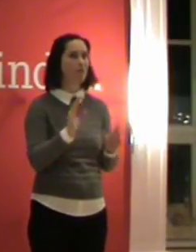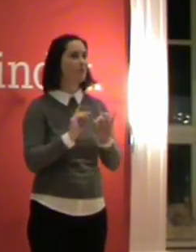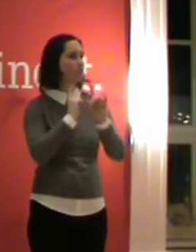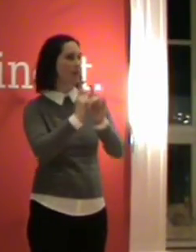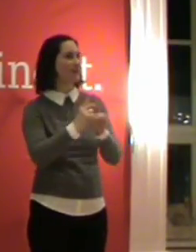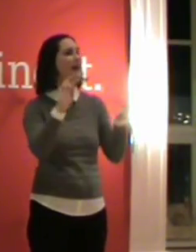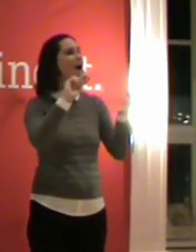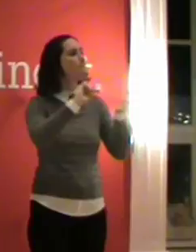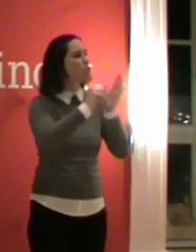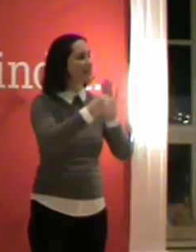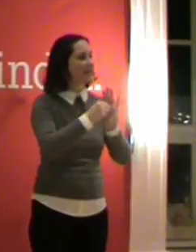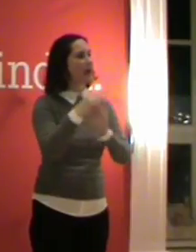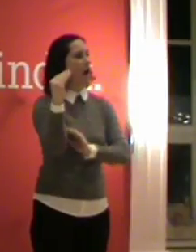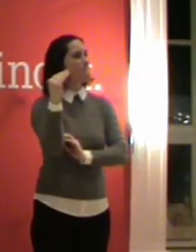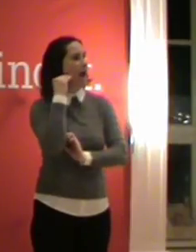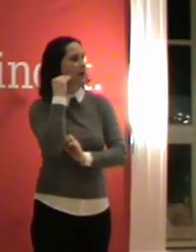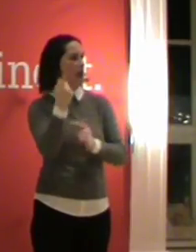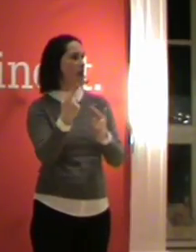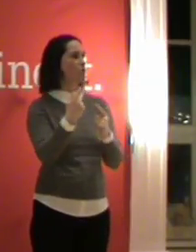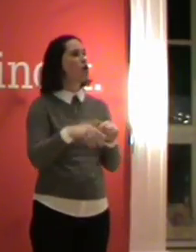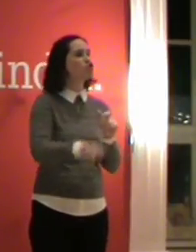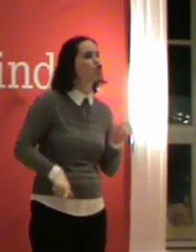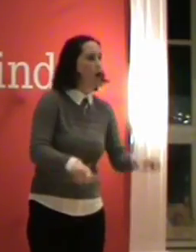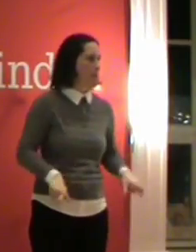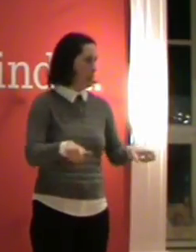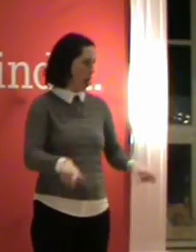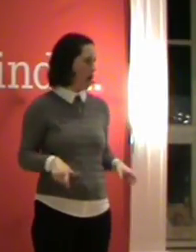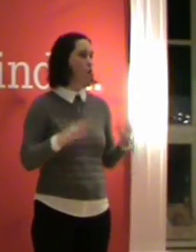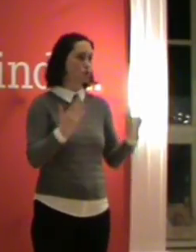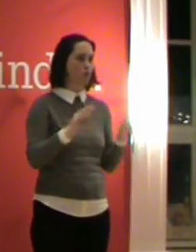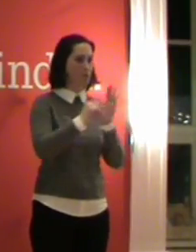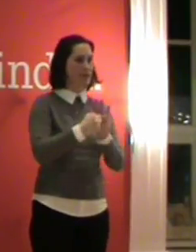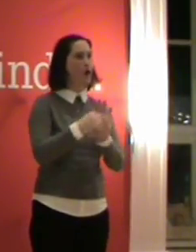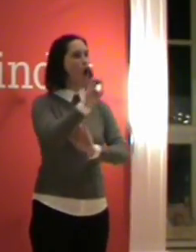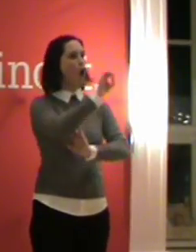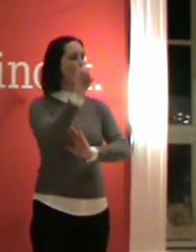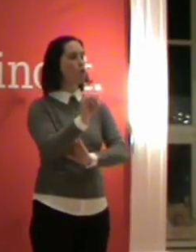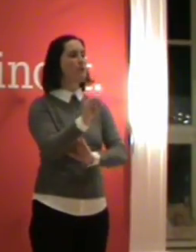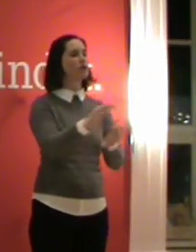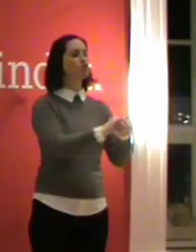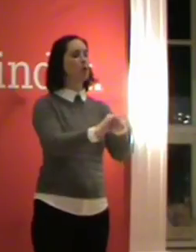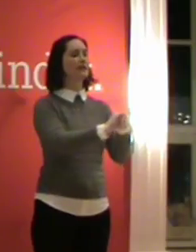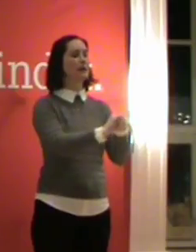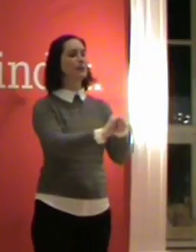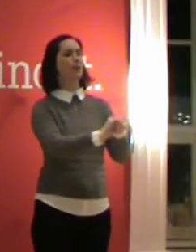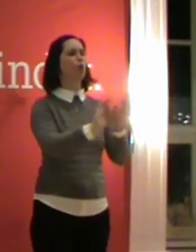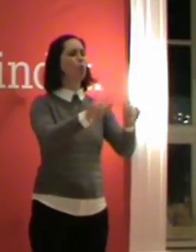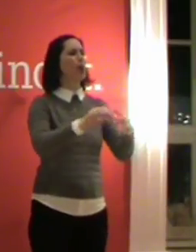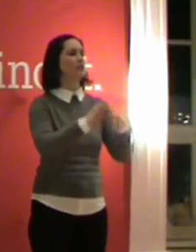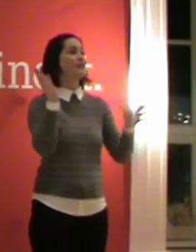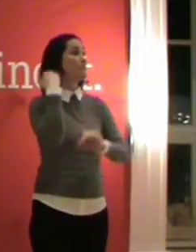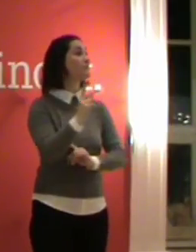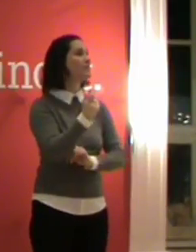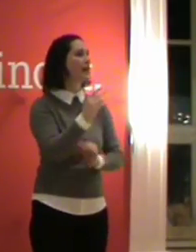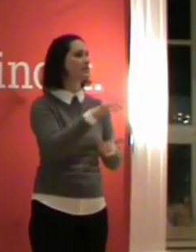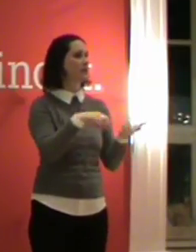von Angela Merkel und Wolfgang Schäuble zu tun, die Entsolidarisierung Europas, als die Finanzkrise auf dem Höhepunkt war,